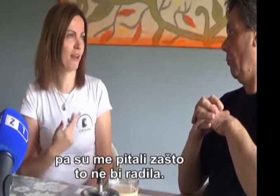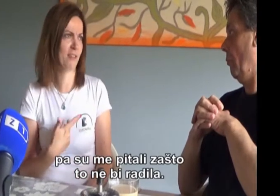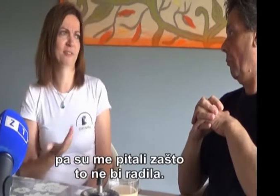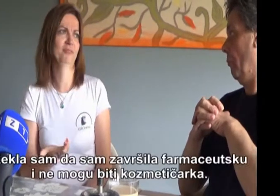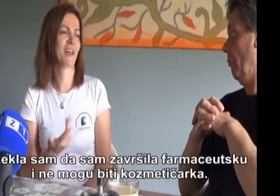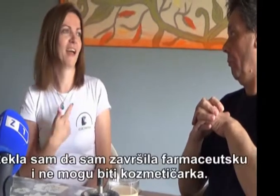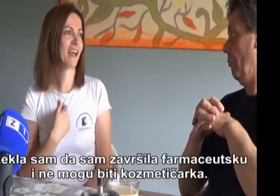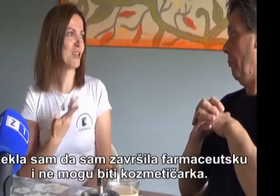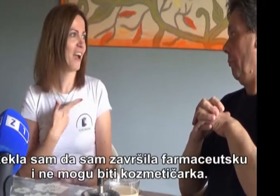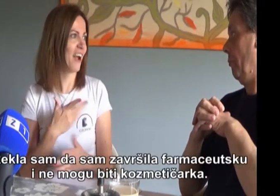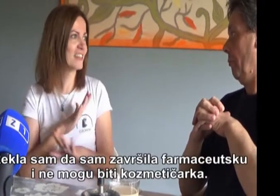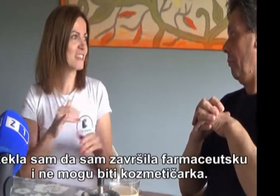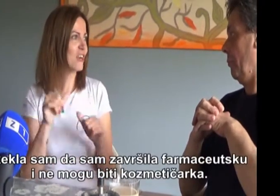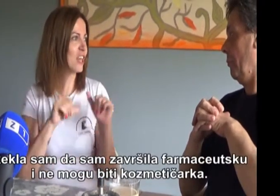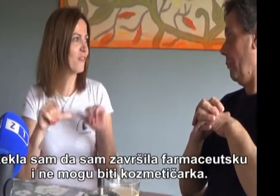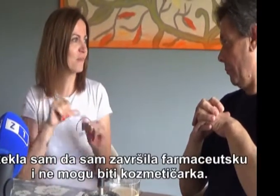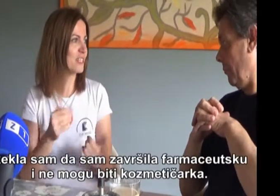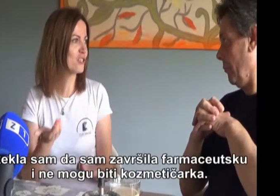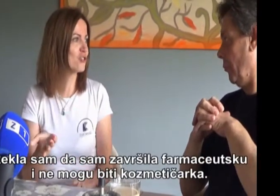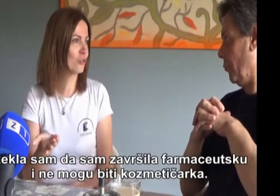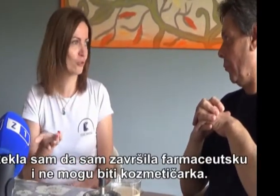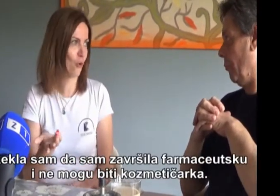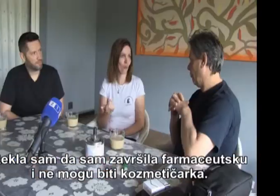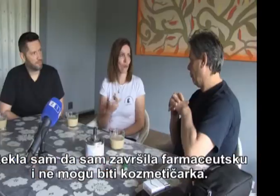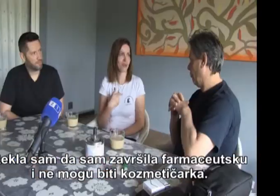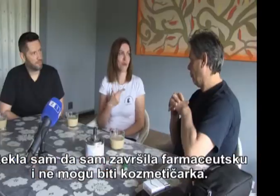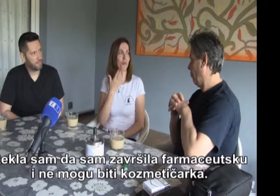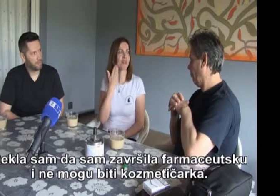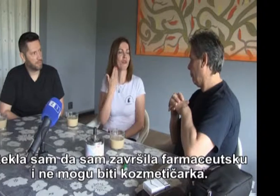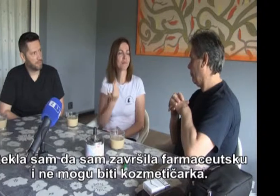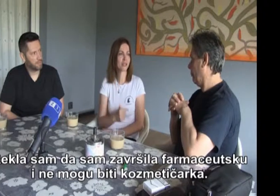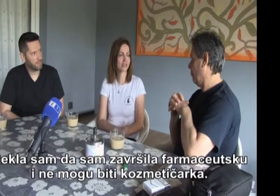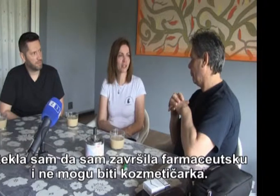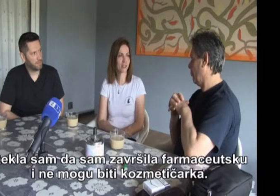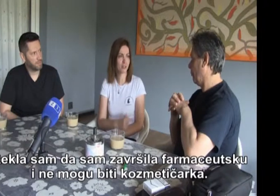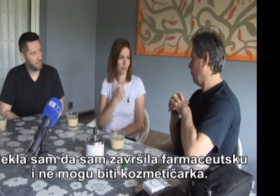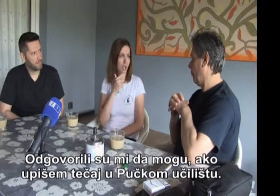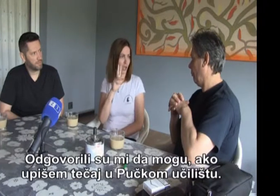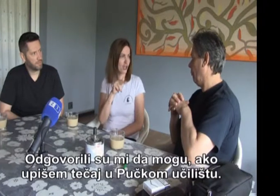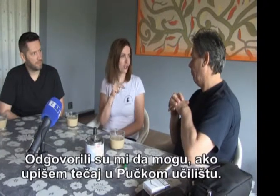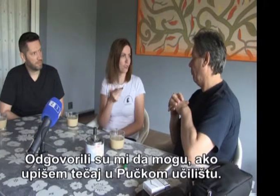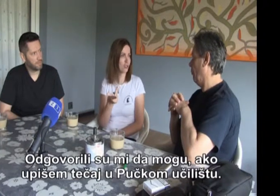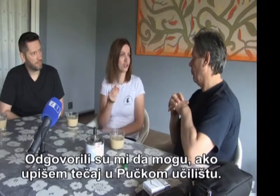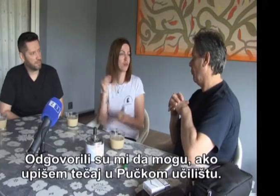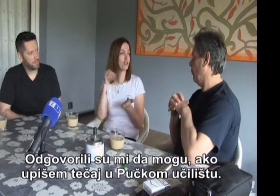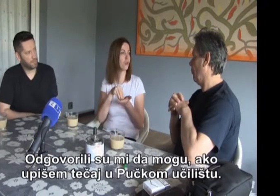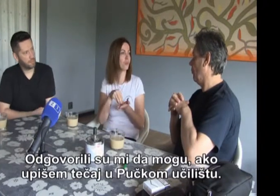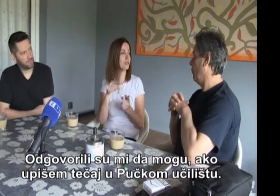radila. Ali su se prišla u farmaceutsku školu, nema kaj biti kosmetičarka. Kaj se možeš